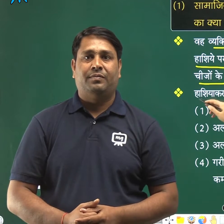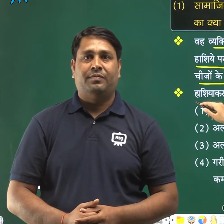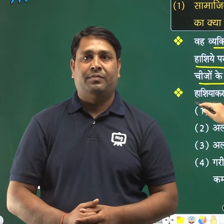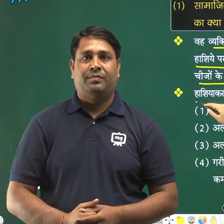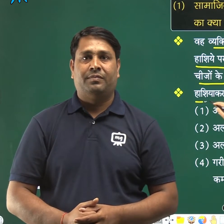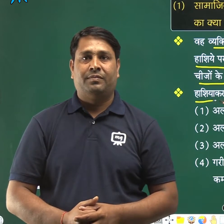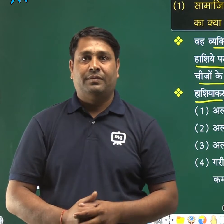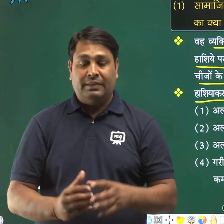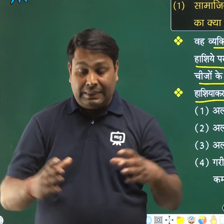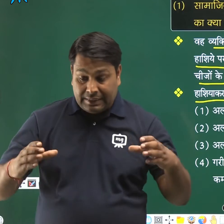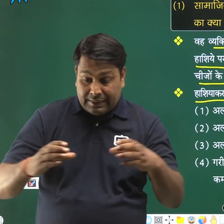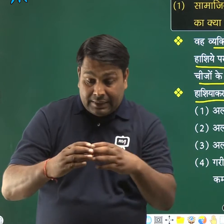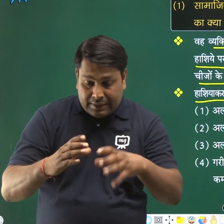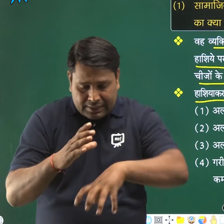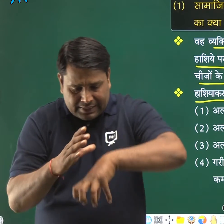हाशियाईकरण